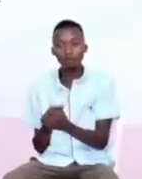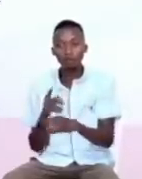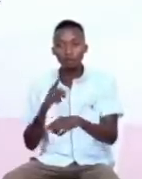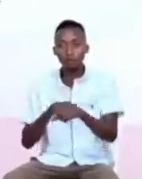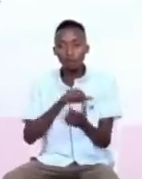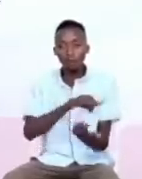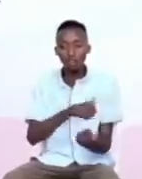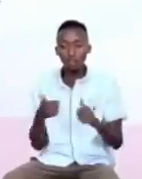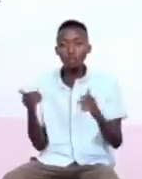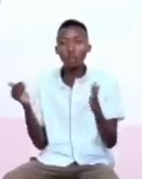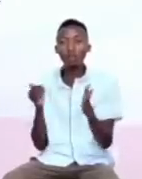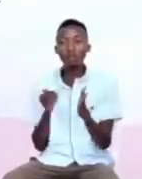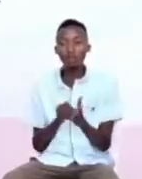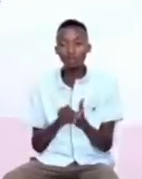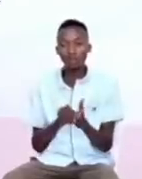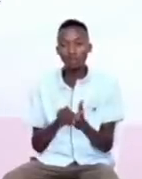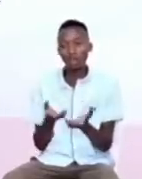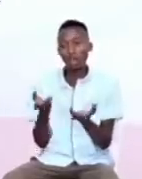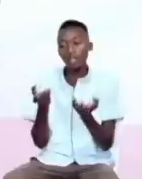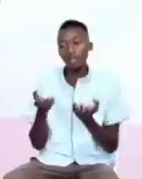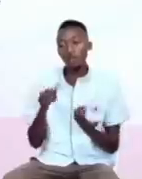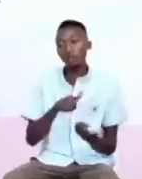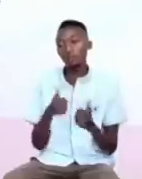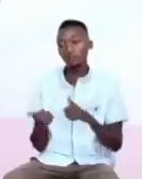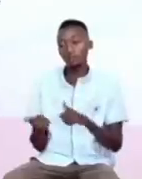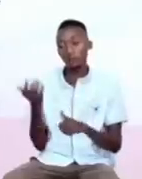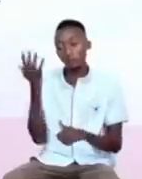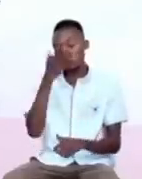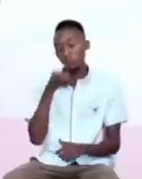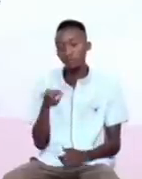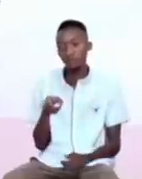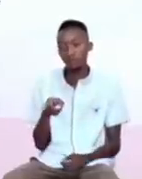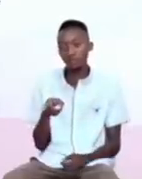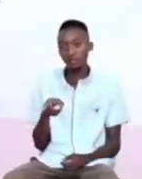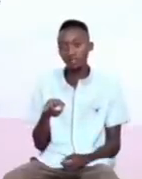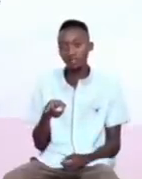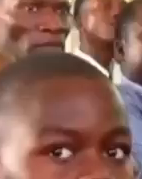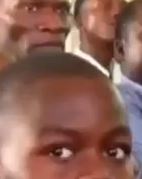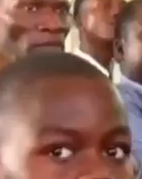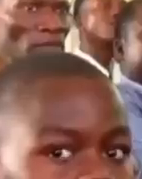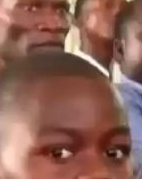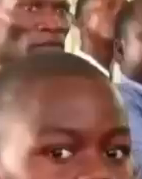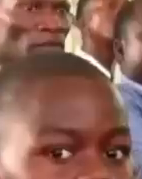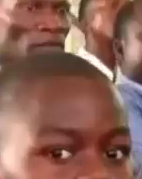ubatizo ikafika. Naye anataka kubatizwa. Hebu niambie na yuko.